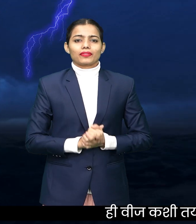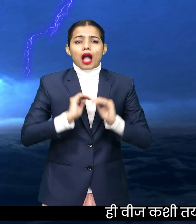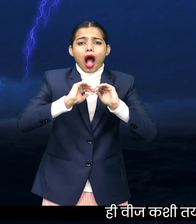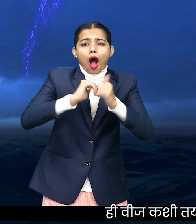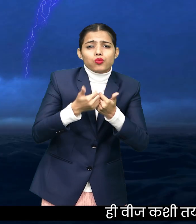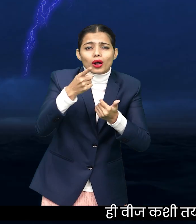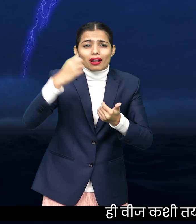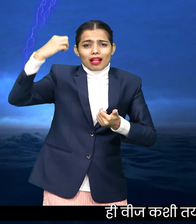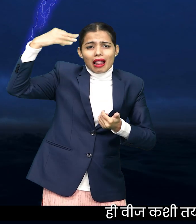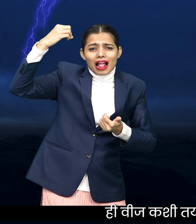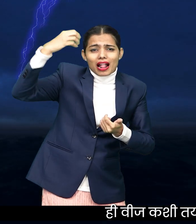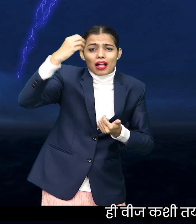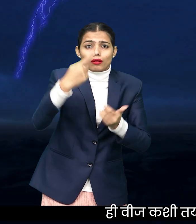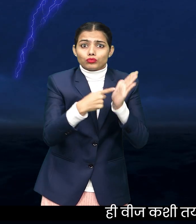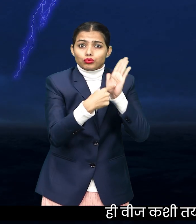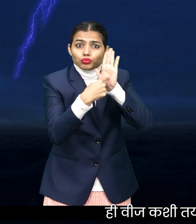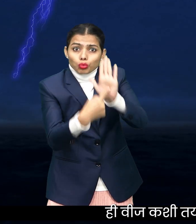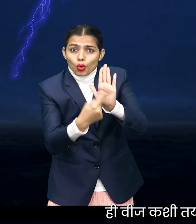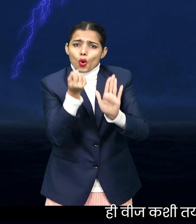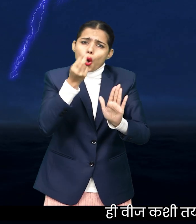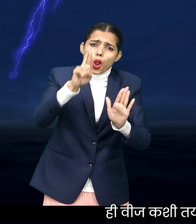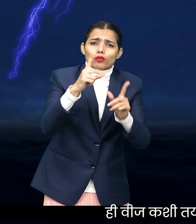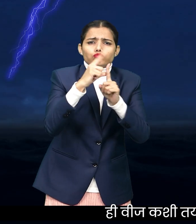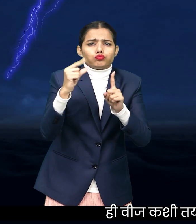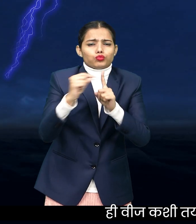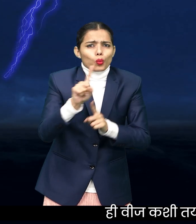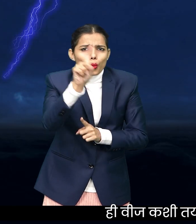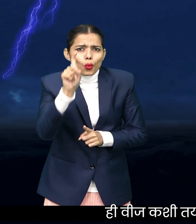ही वीज कशी तयार होते किंवा ती का चमकते?